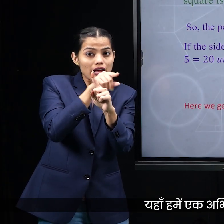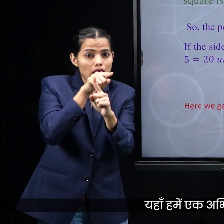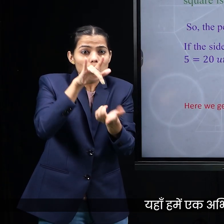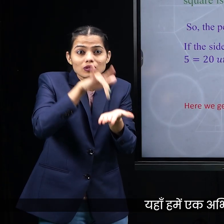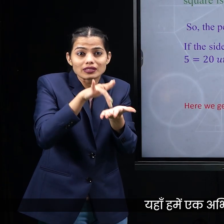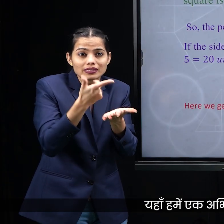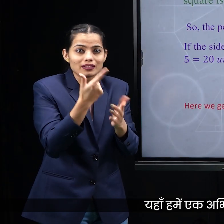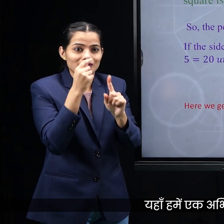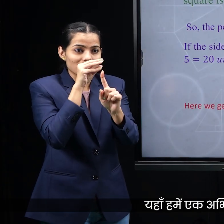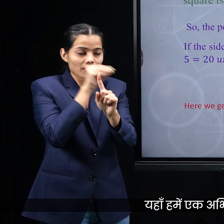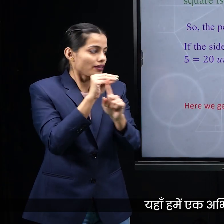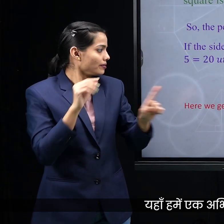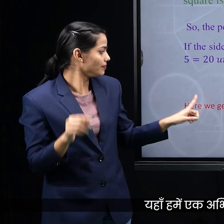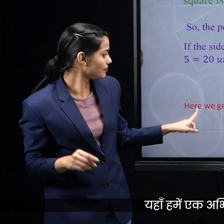जहाँ x एक चर है।